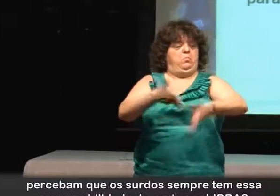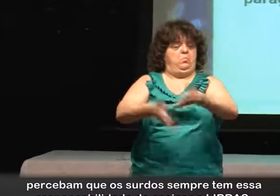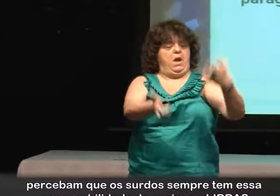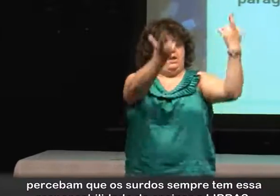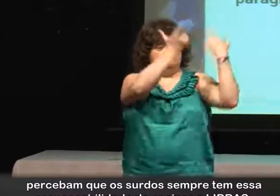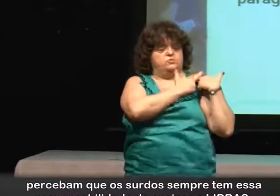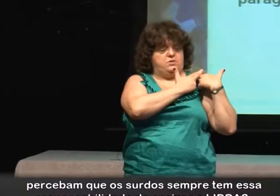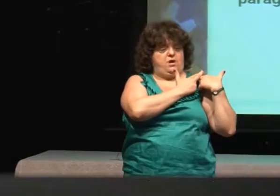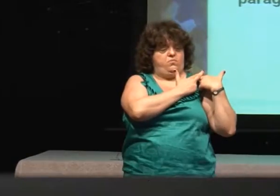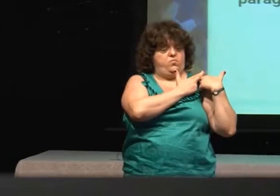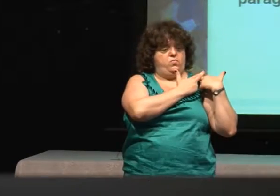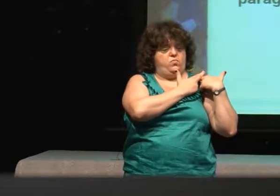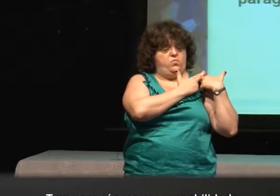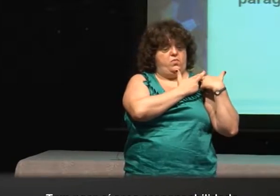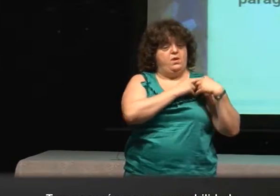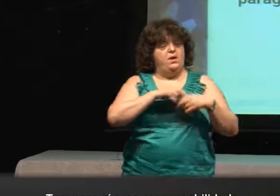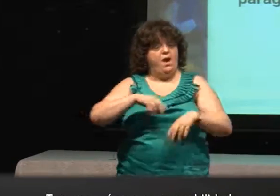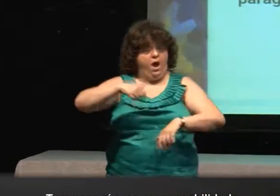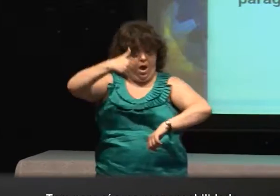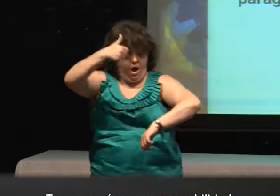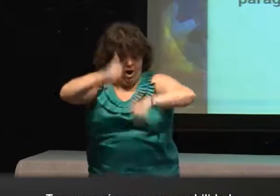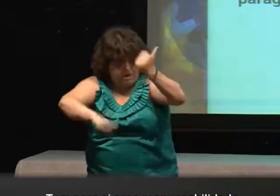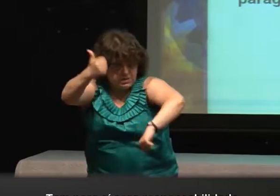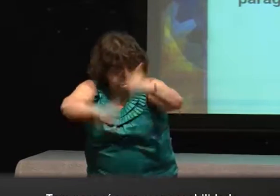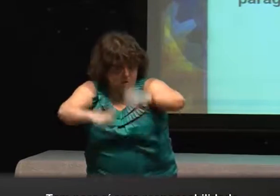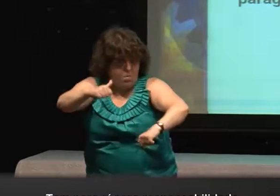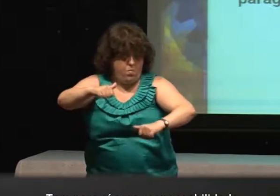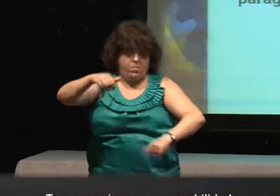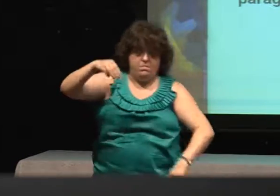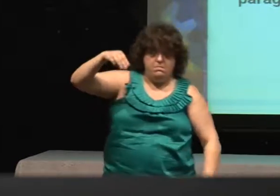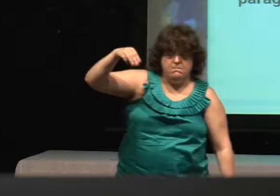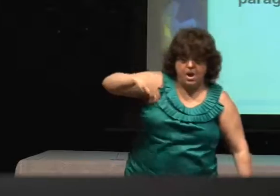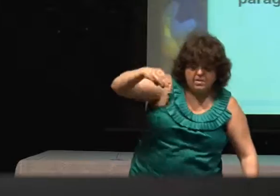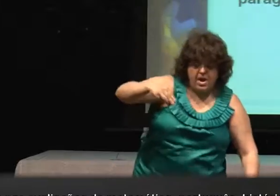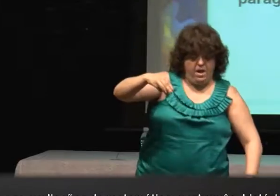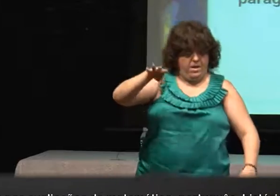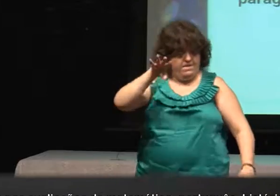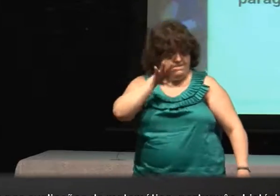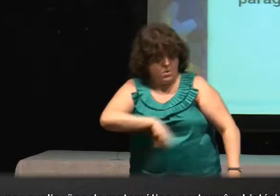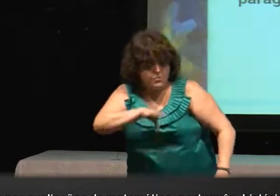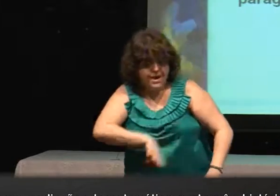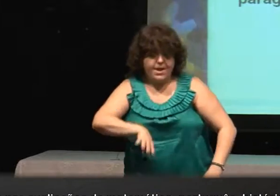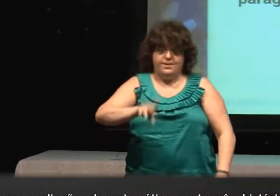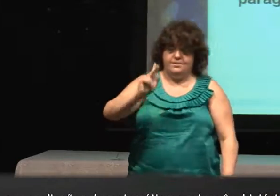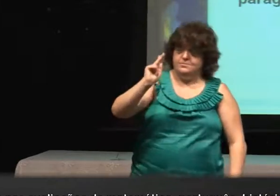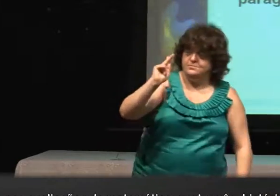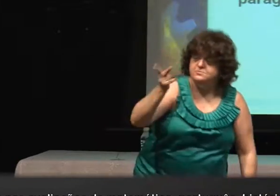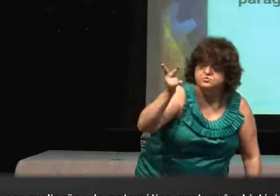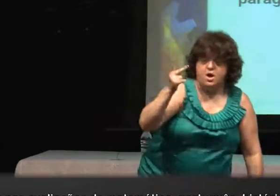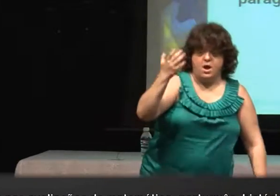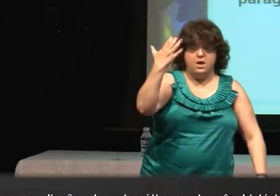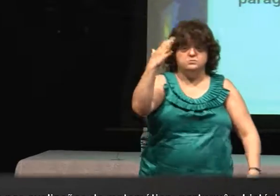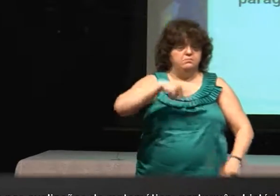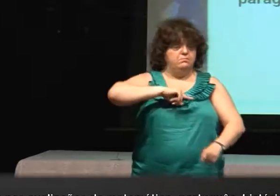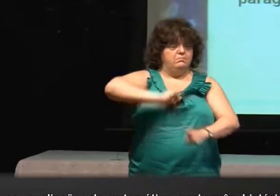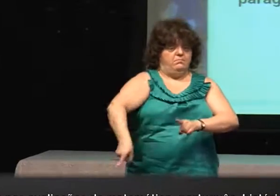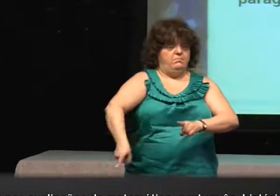sinais, a Libras. Tem para si essa responsabilidade. Mas nas avaliações de matemática, português, história,